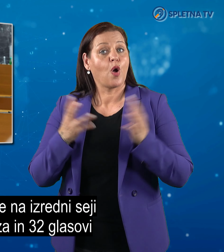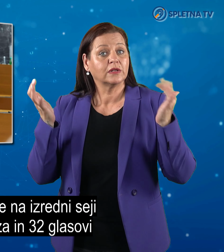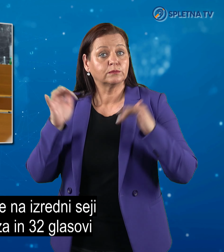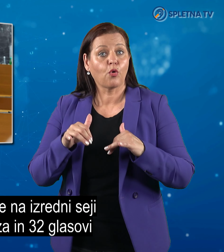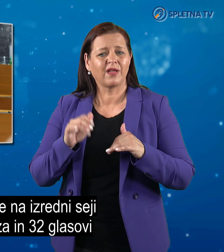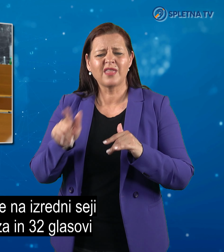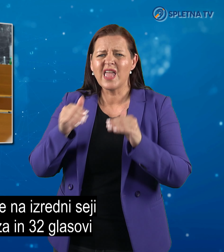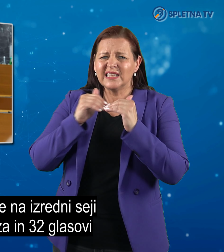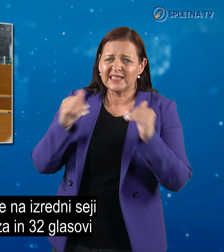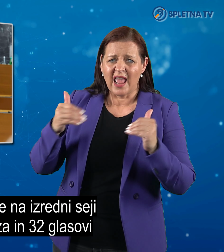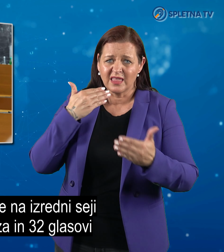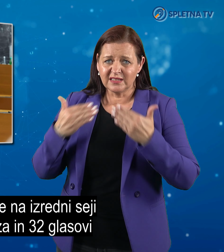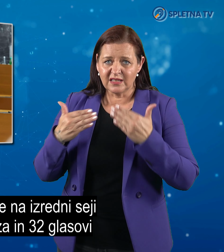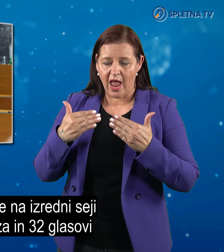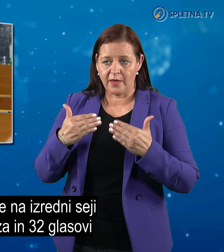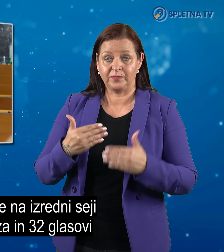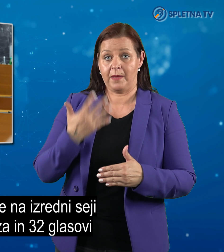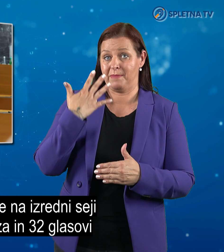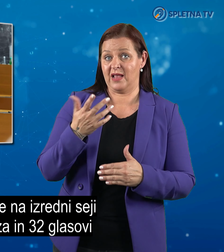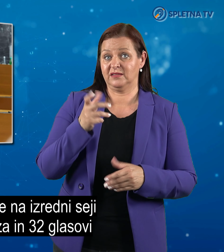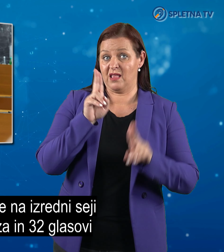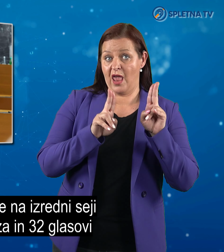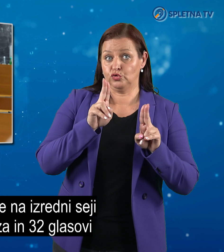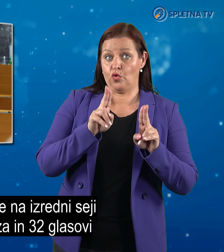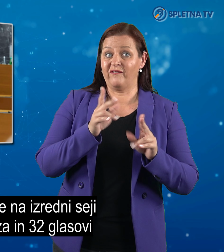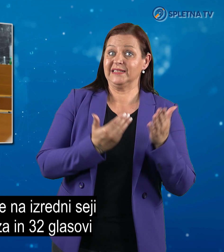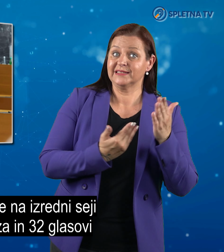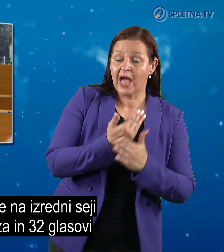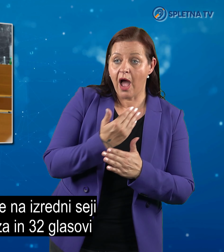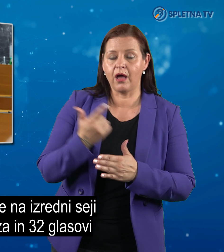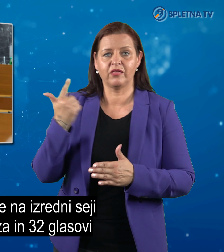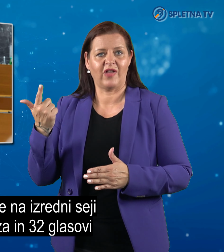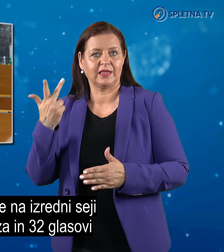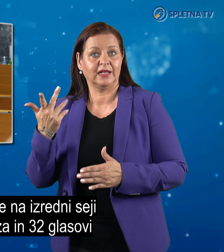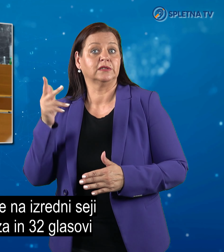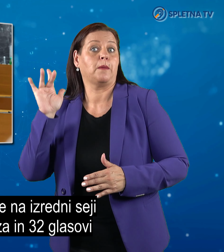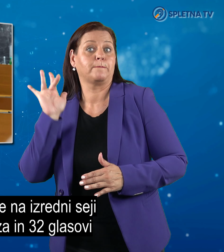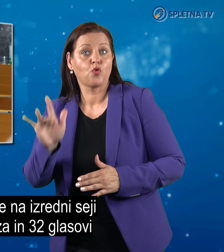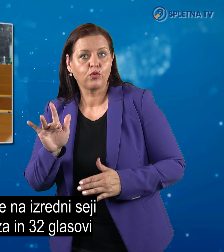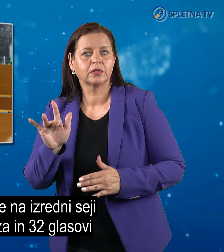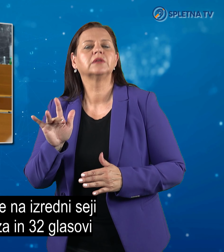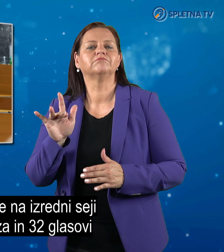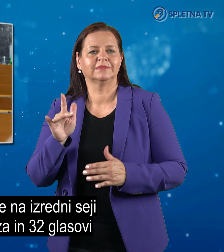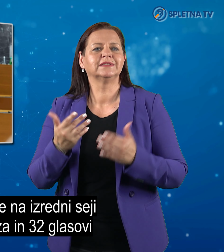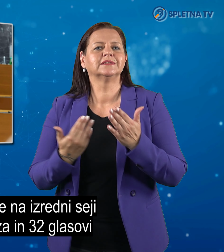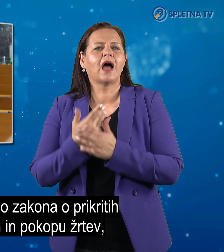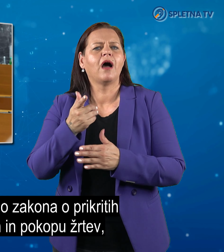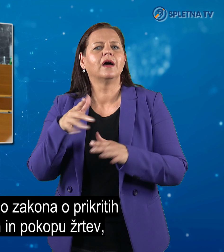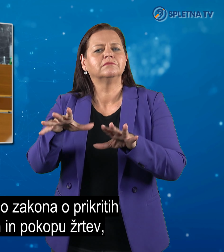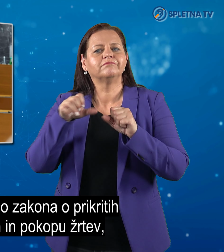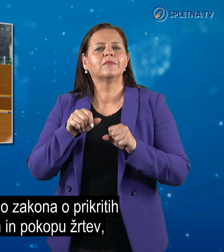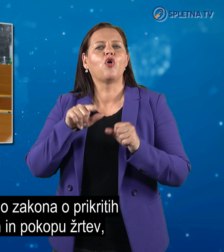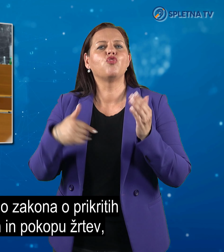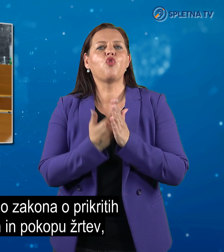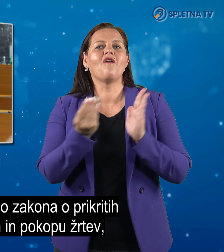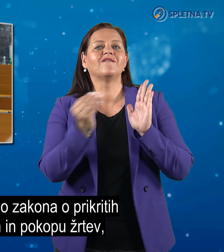Državni zbor je na izredni seji s 50 glasovi za in 32 glasovi proti sprejel novelo zakona o prikritih